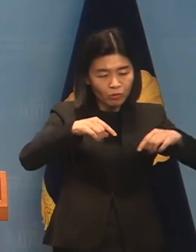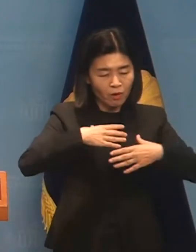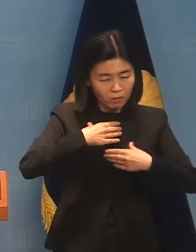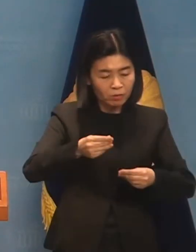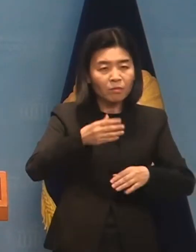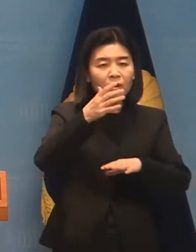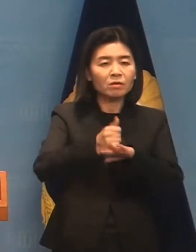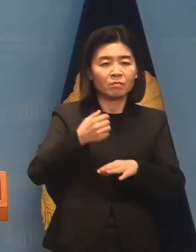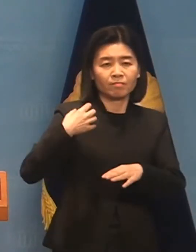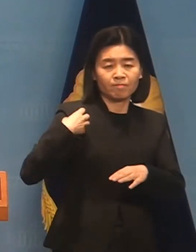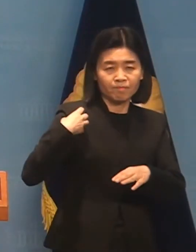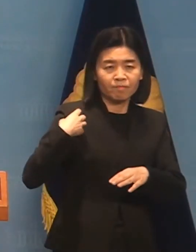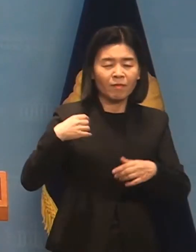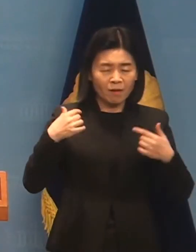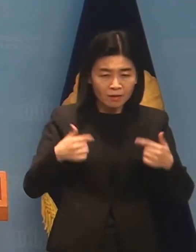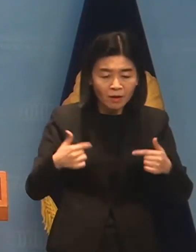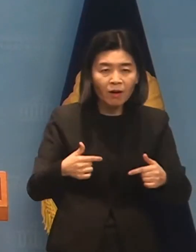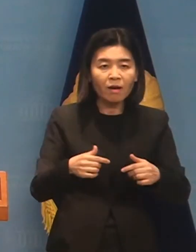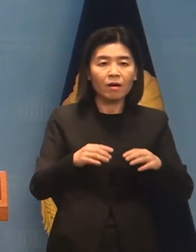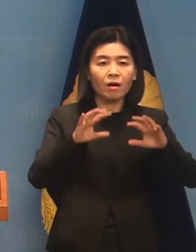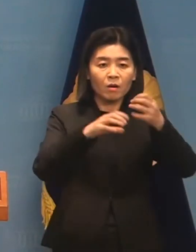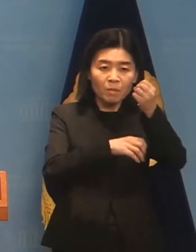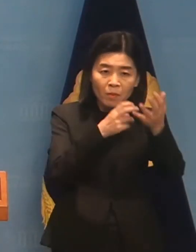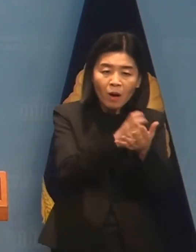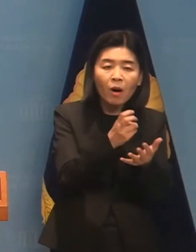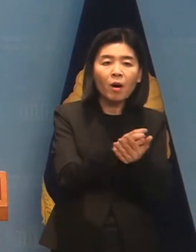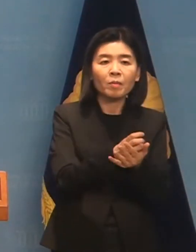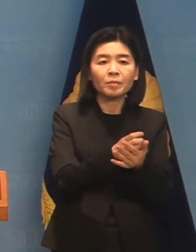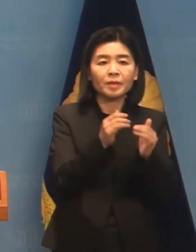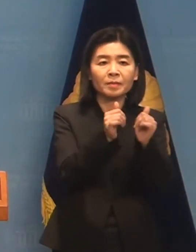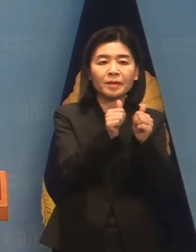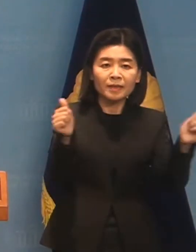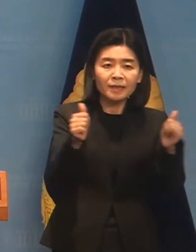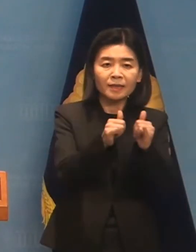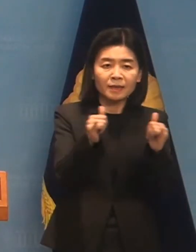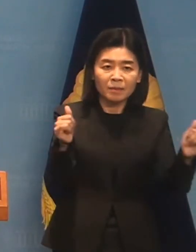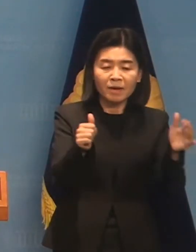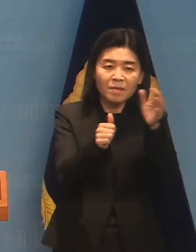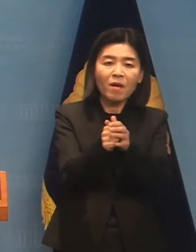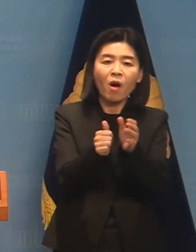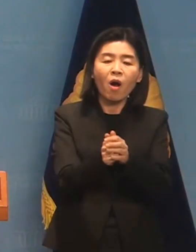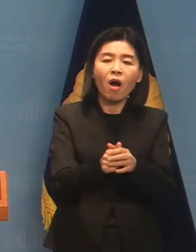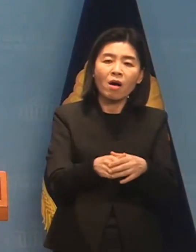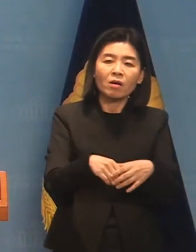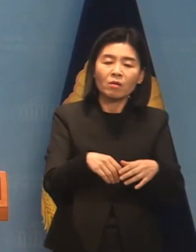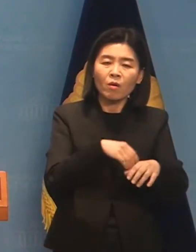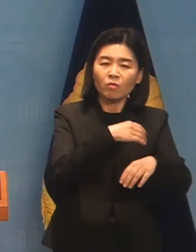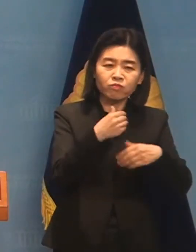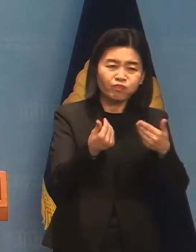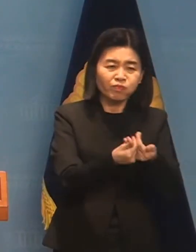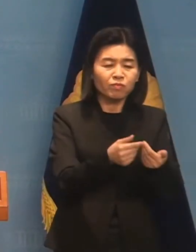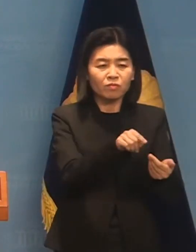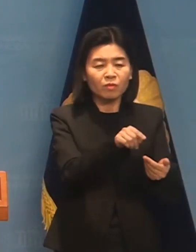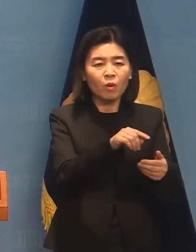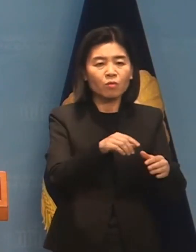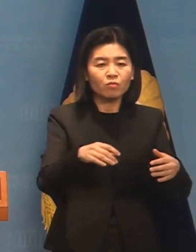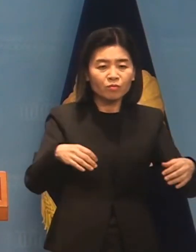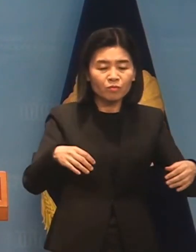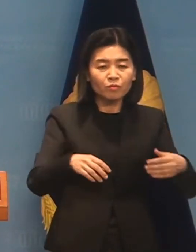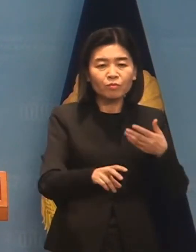소임이라며 다른법적 헌법재판관 임명 시도를 정당화하기도 하였습니다. 지금까지 자신의 행동에 무형의 힘을